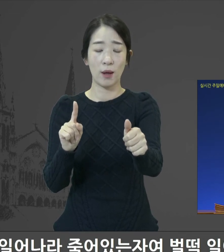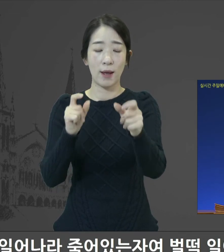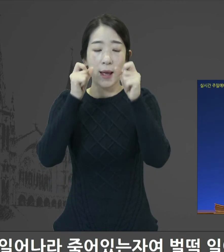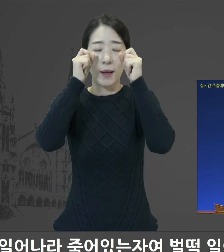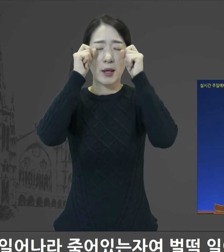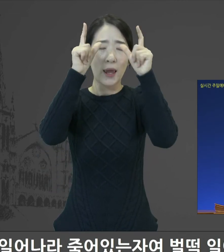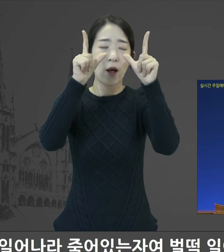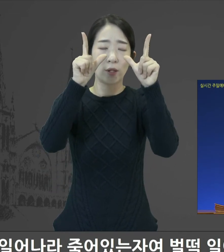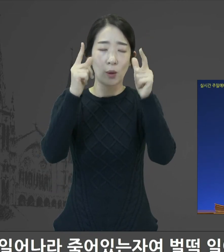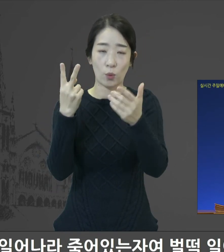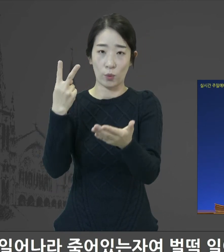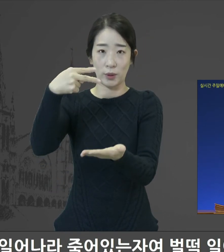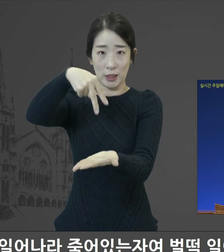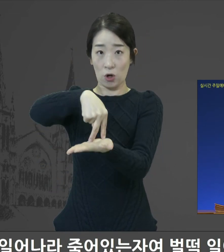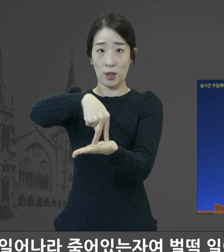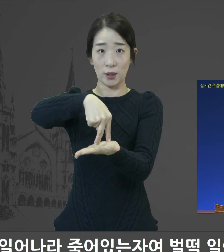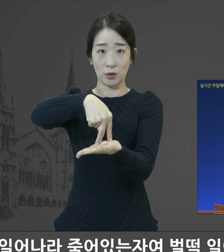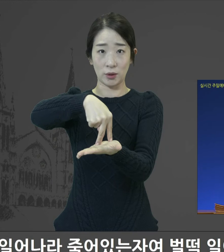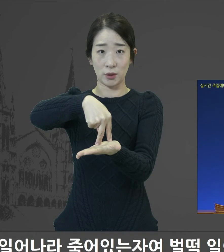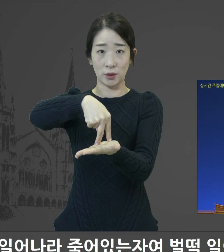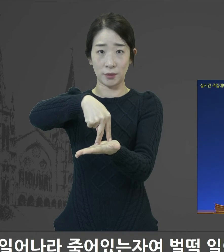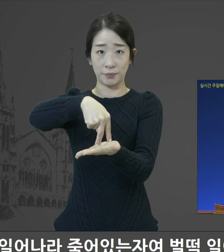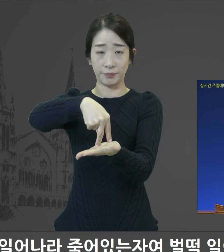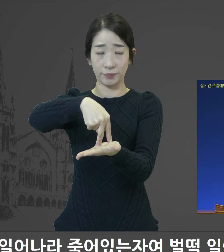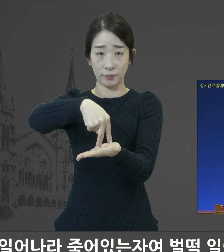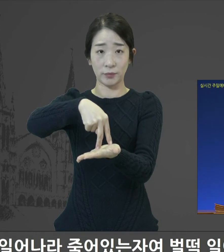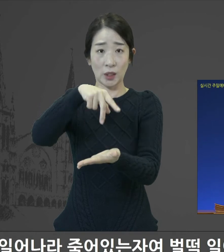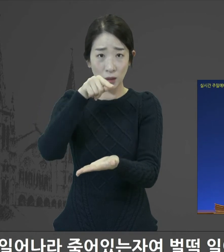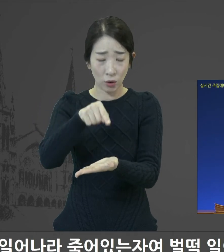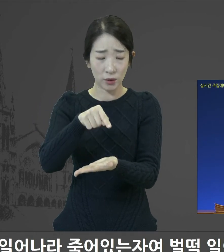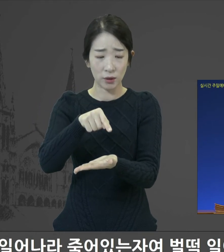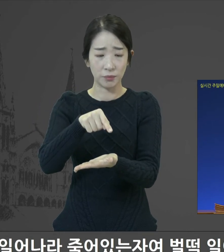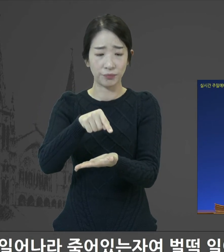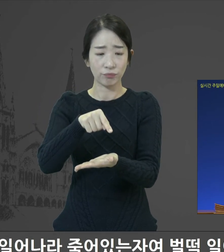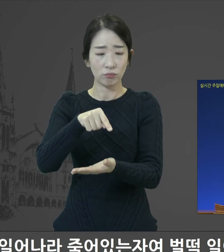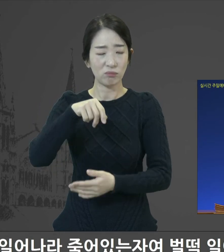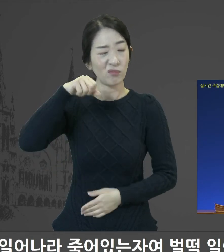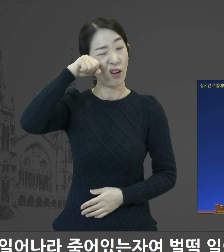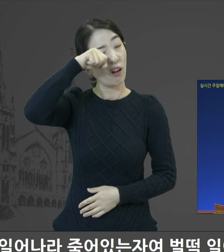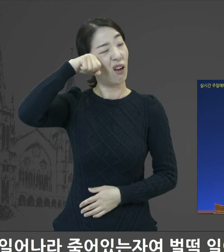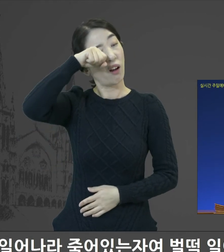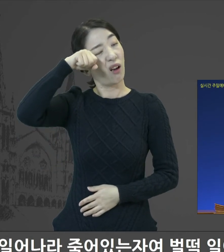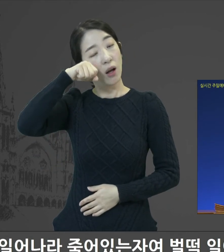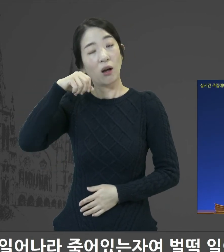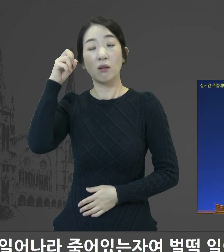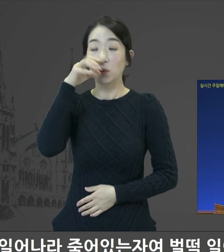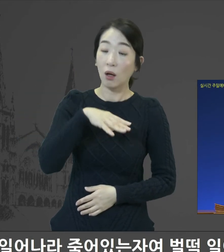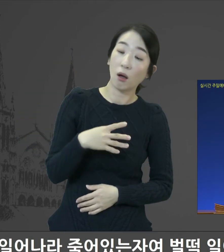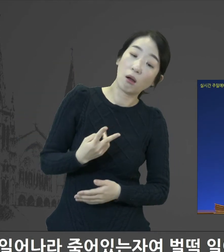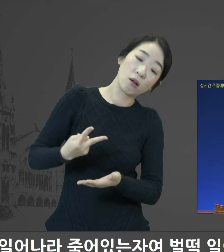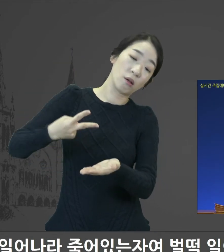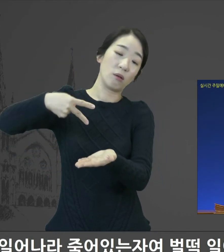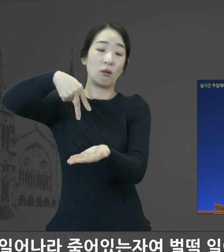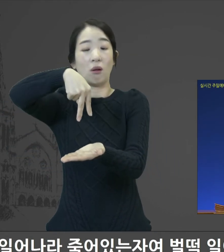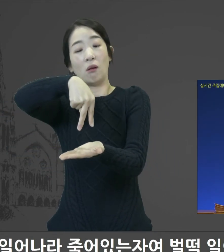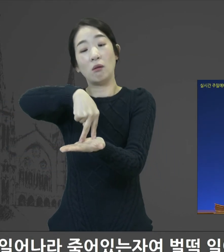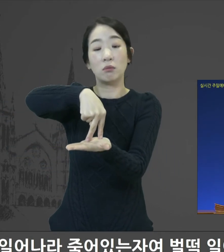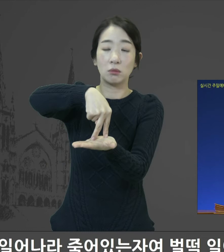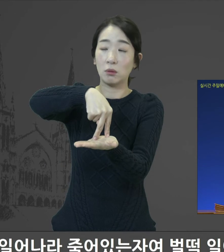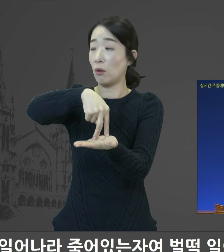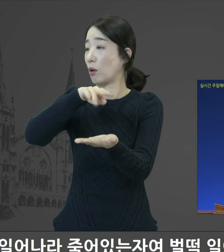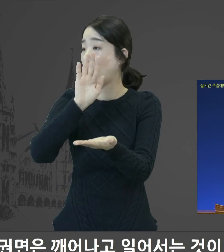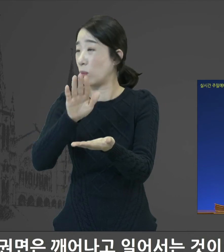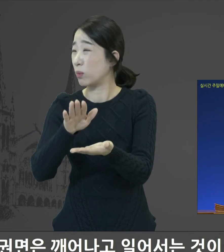깨어나고 일어서는 것이 잠자다가 어렴풋이 눈 비비며 일어나서 앞뒤가 뭔지